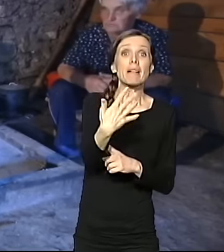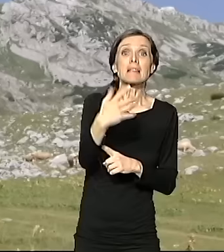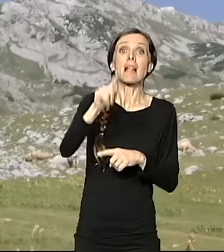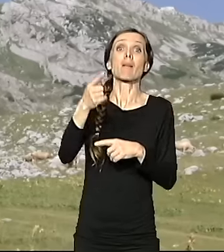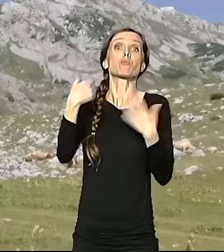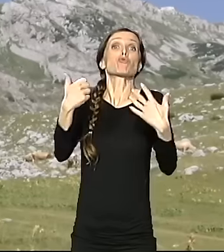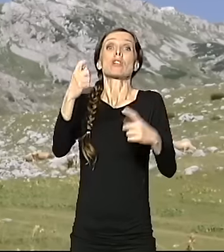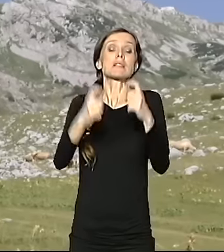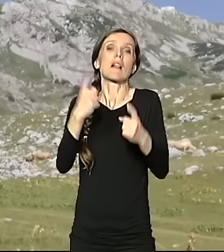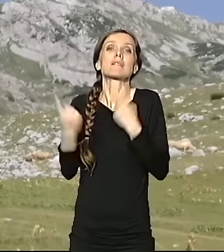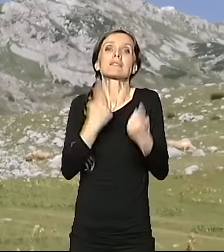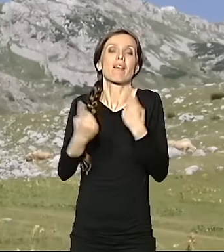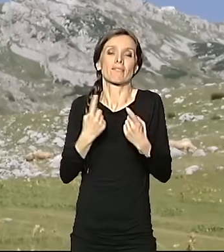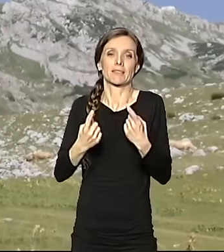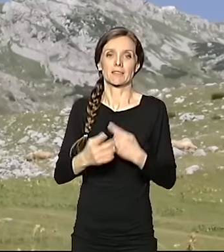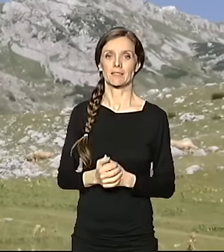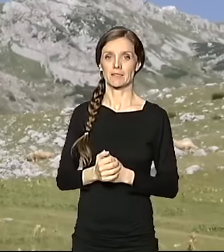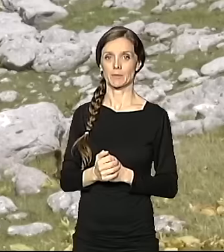tako.